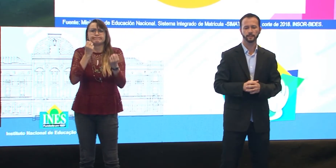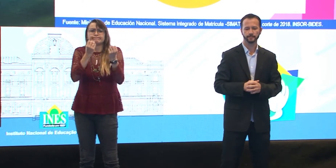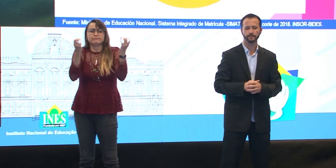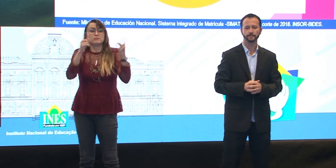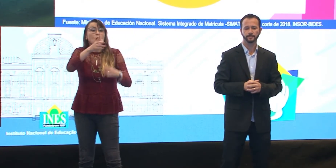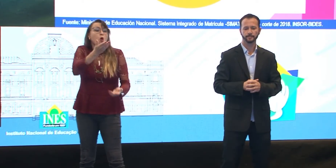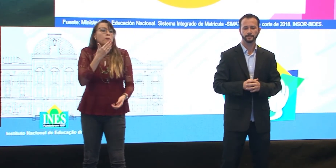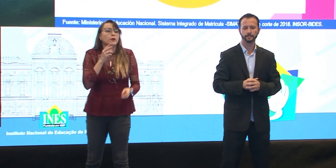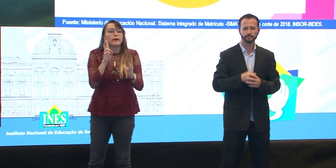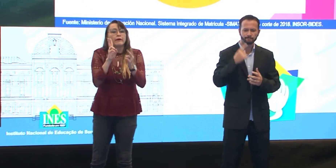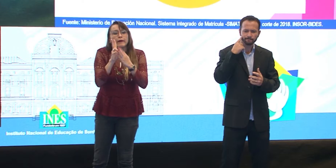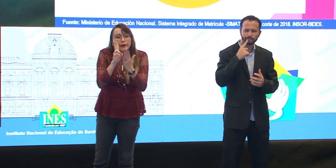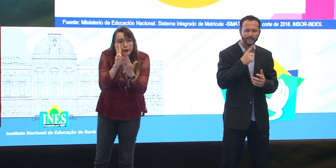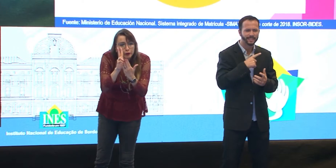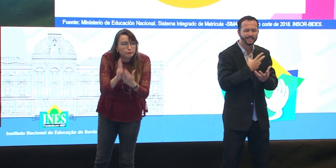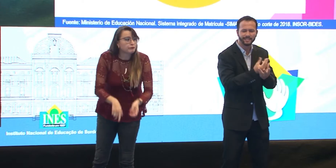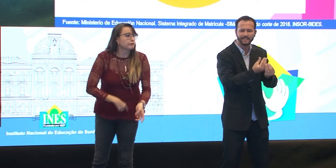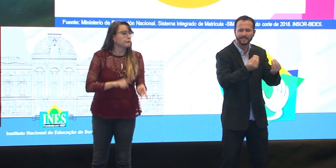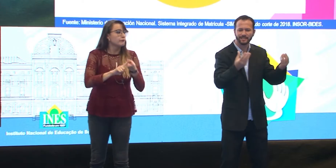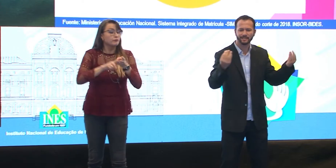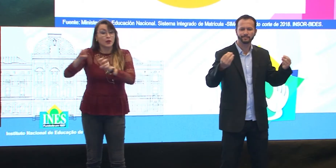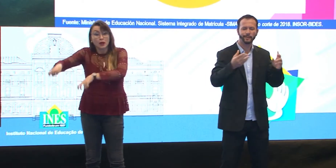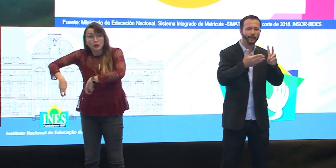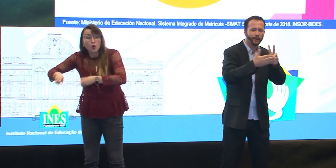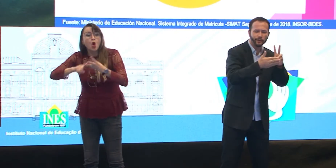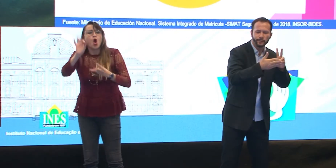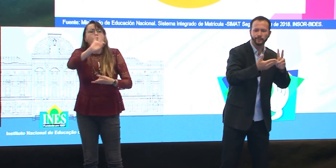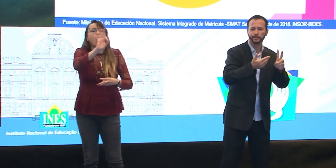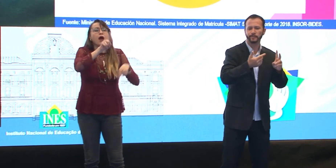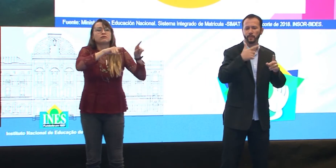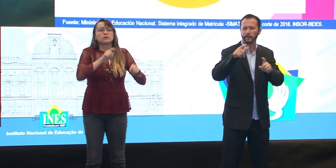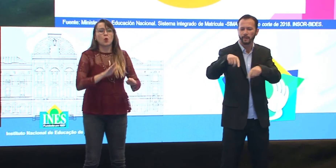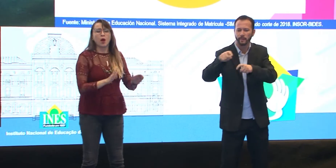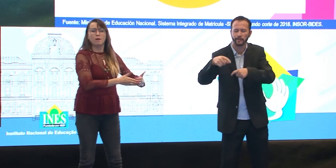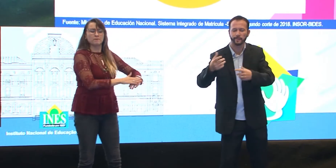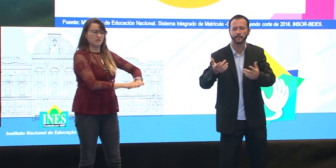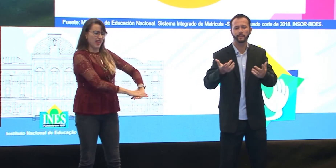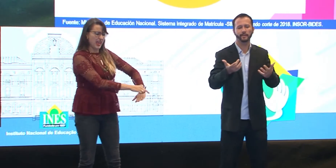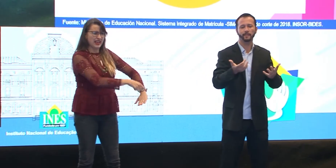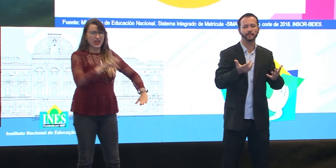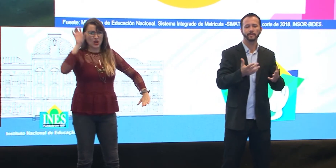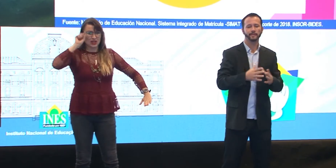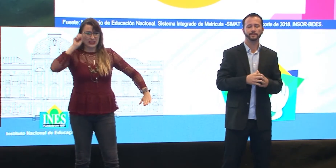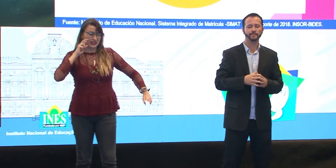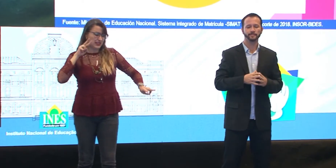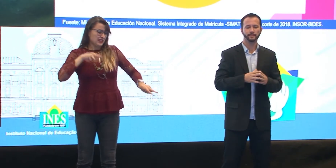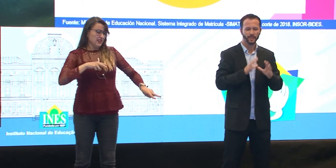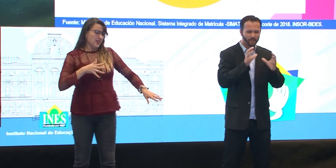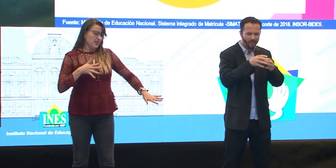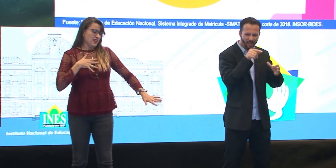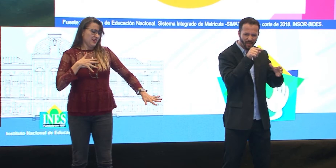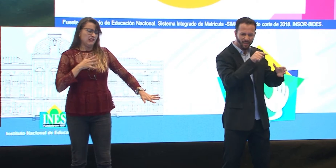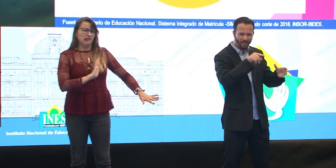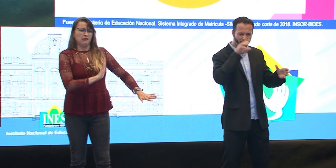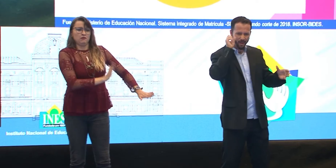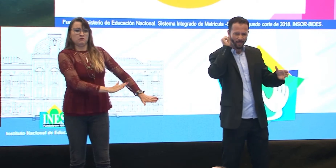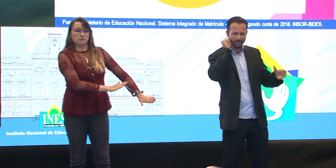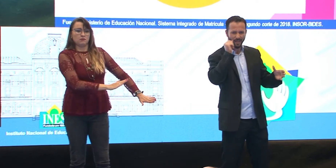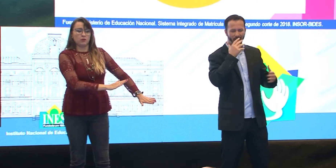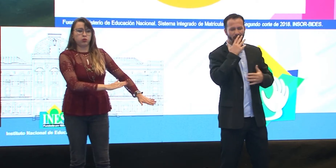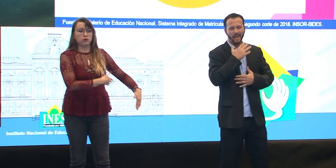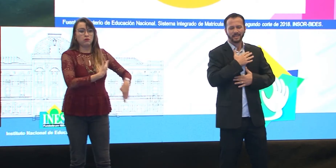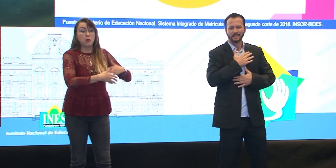de ensino fazem parte dessa modalidade, e eles têm um preparo para poder ingressar na escola.